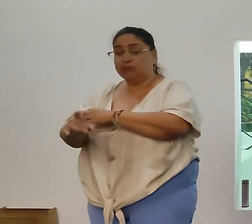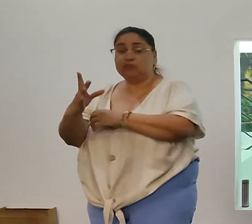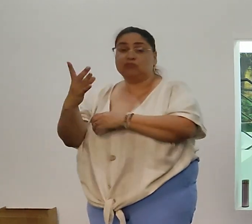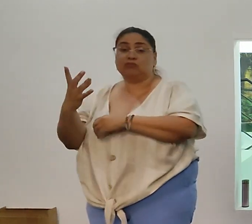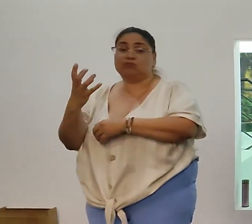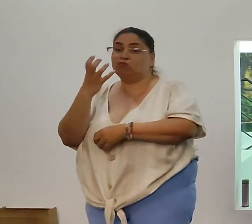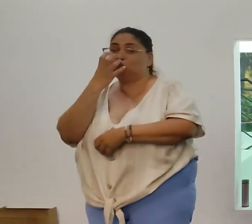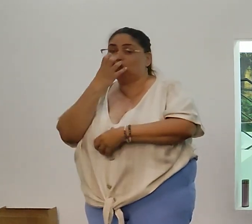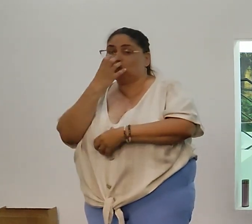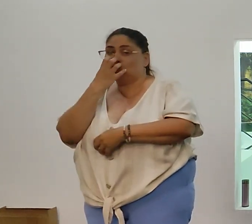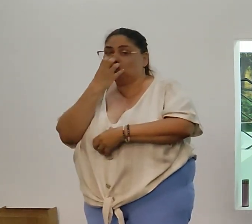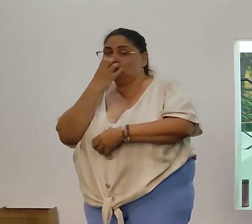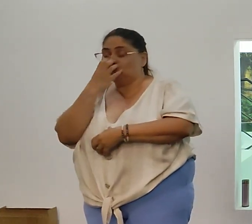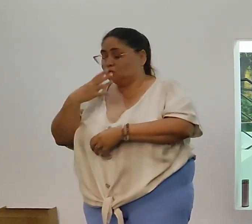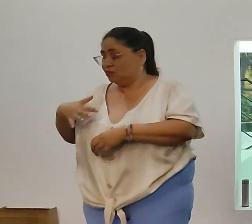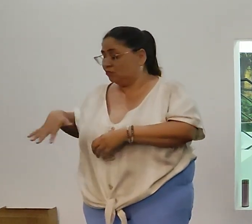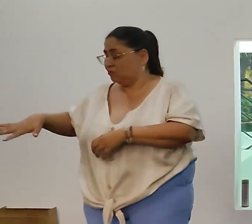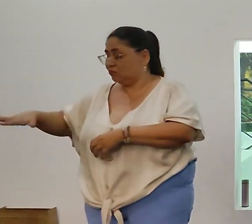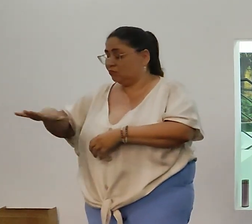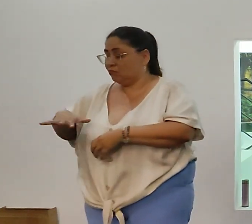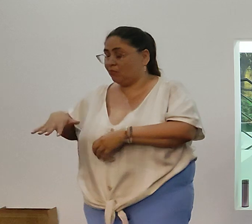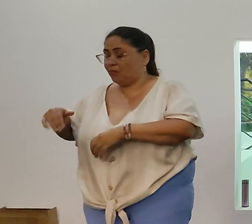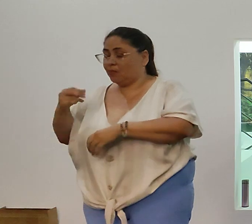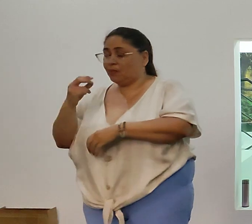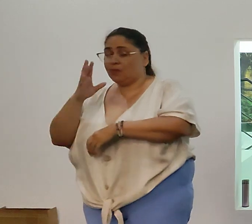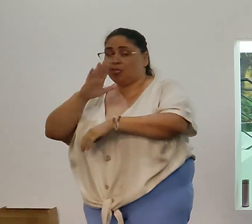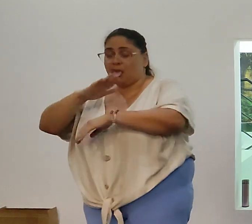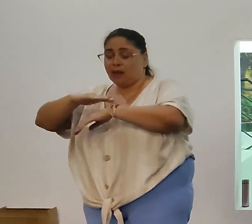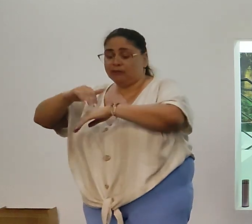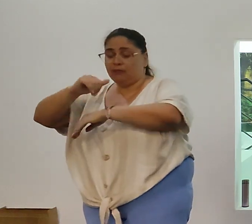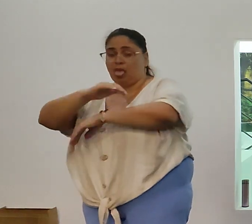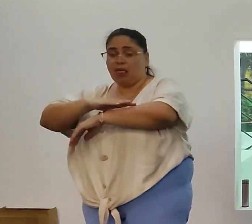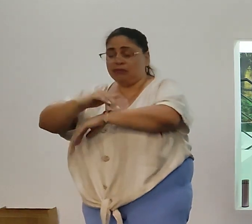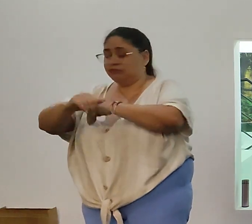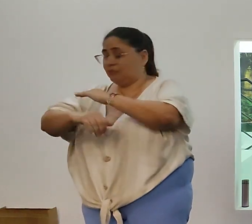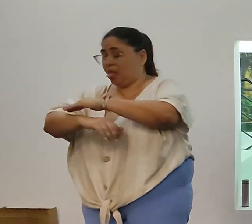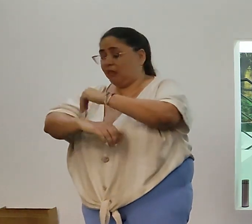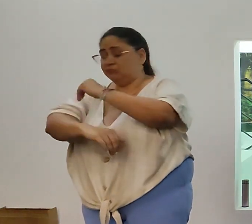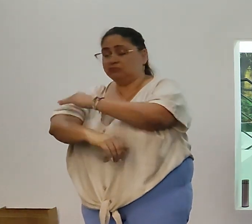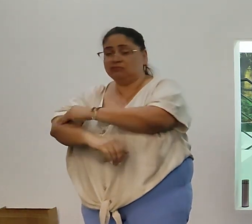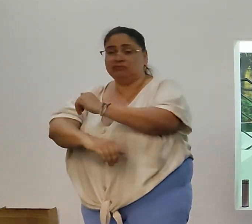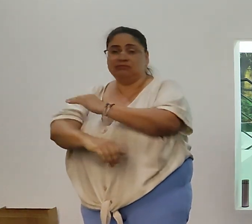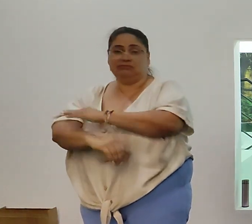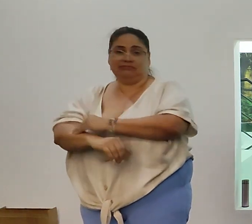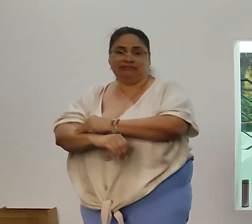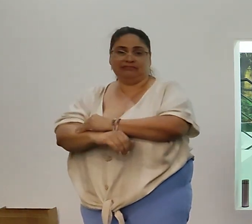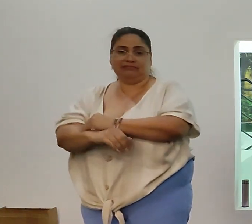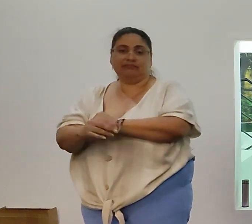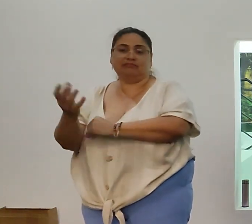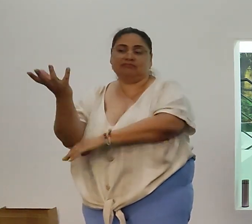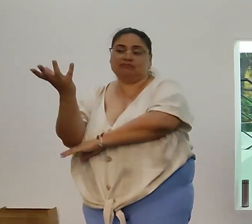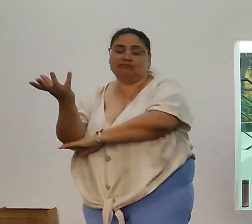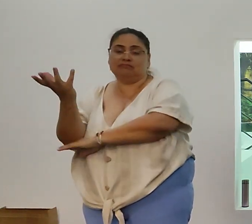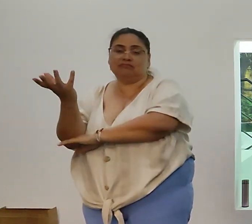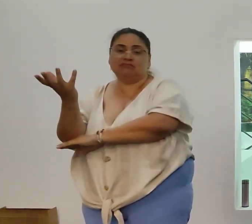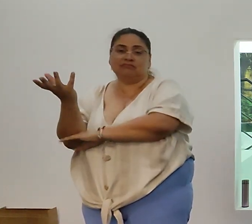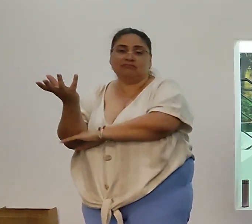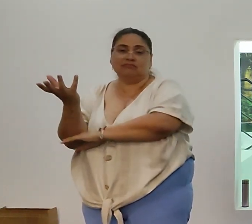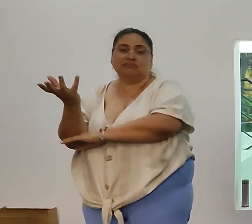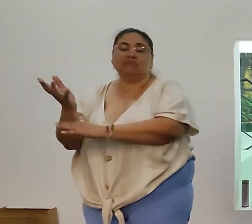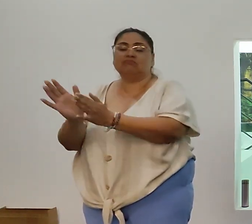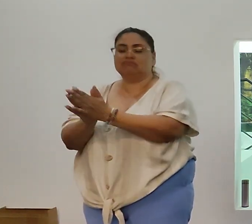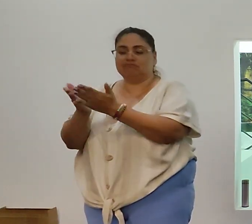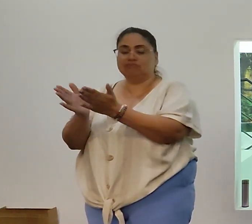que ele tinha eram os cães que vinham lamber as suas feridas. Ou seja, ele estava numa